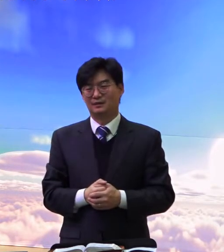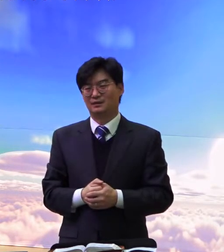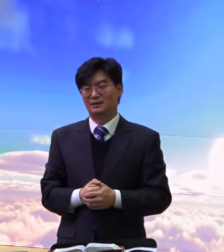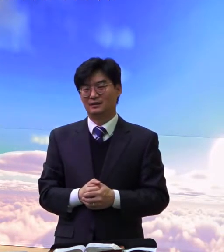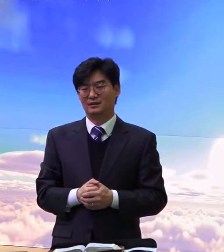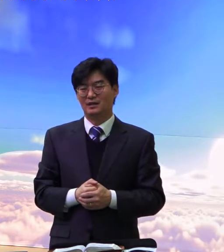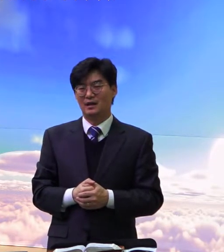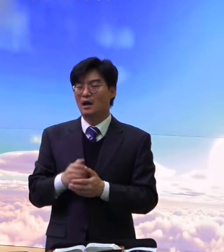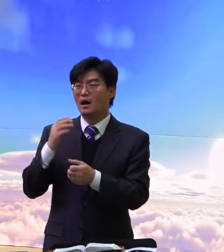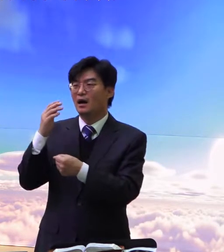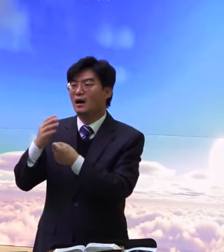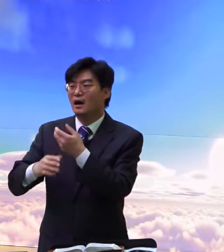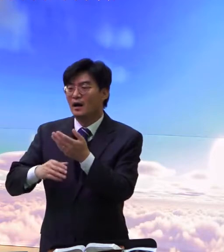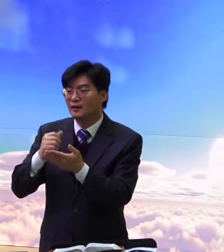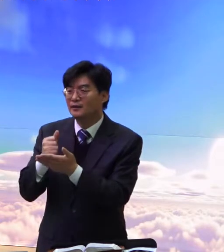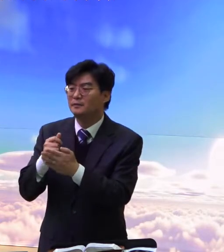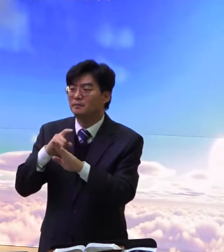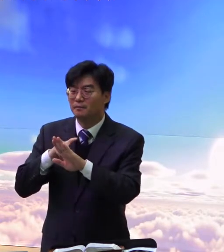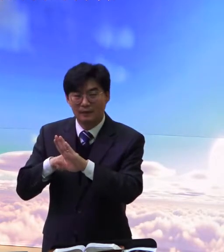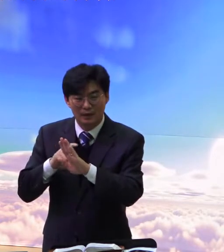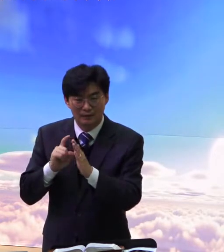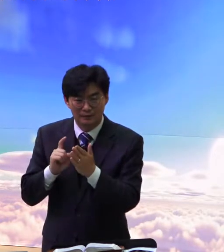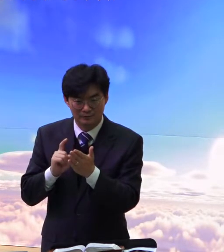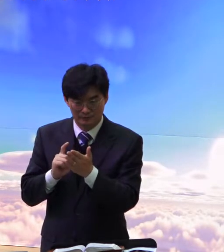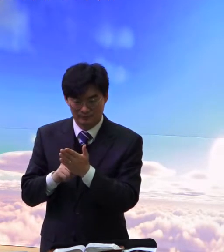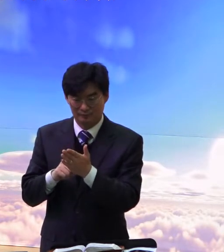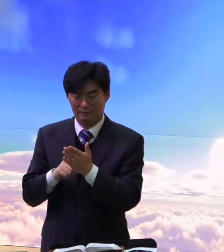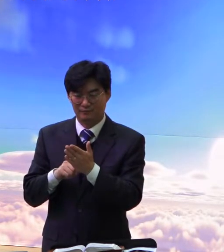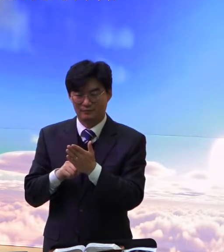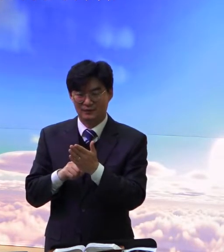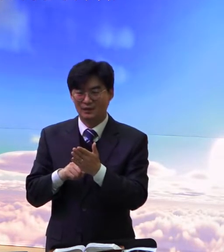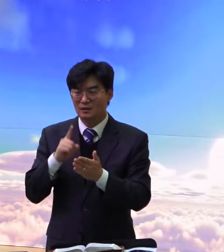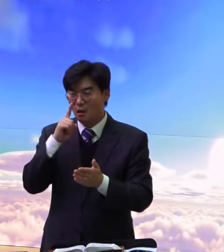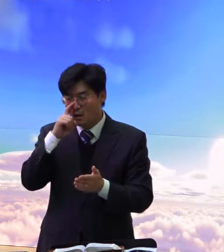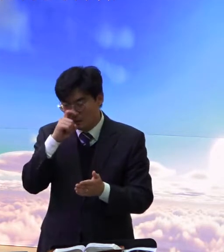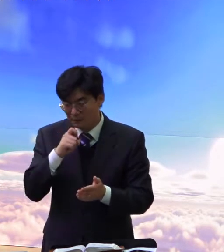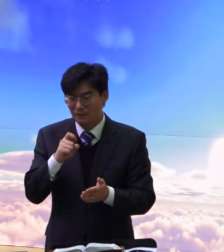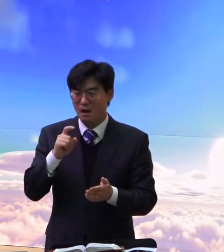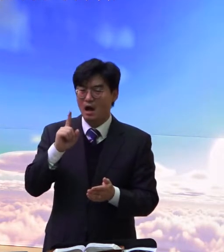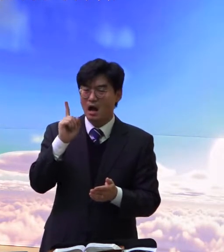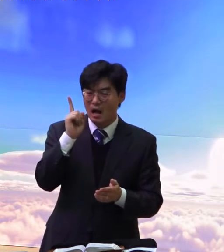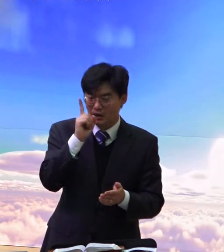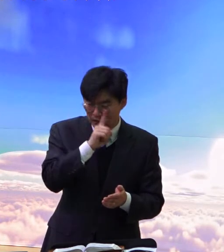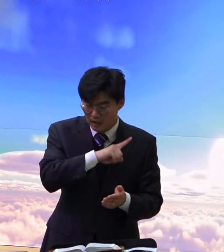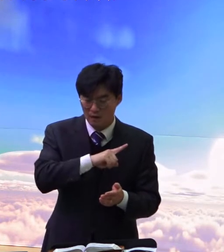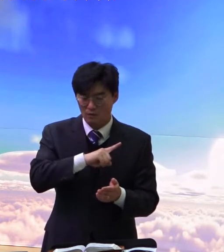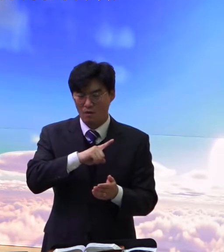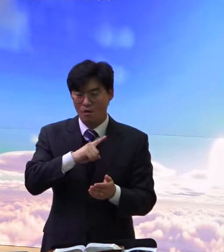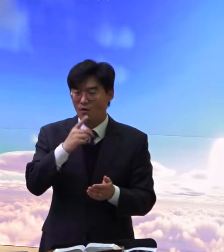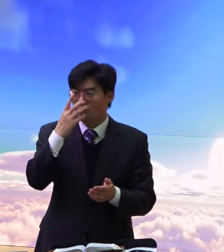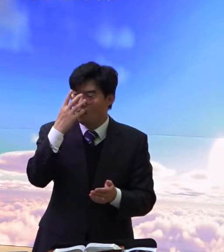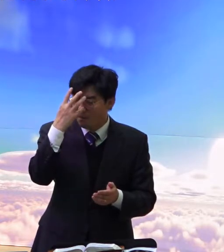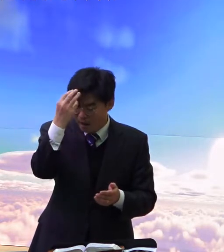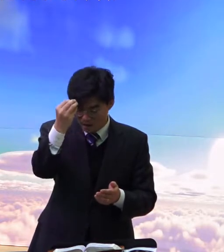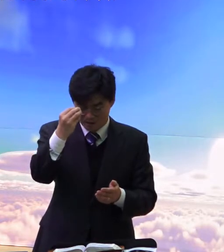여러분, 본래 하나님이 없는 마음은 그렇게 더럽기도 하고 악하기도 하고 교만하기도 하고 그런